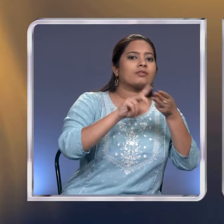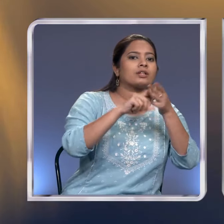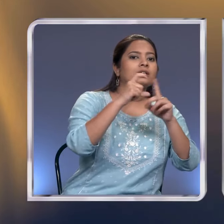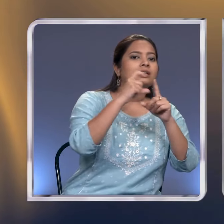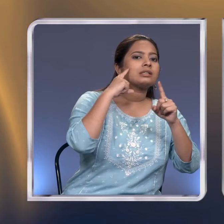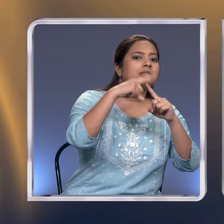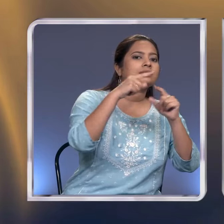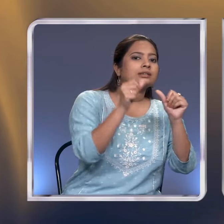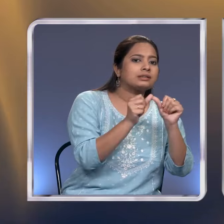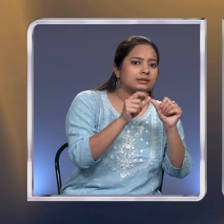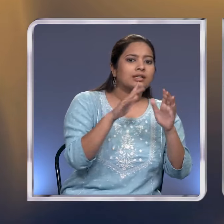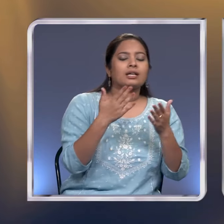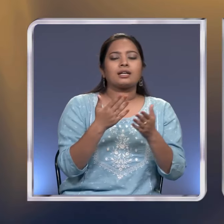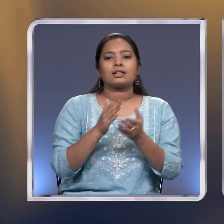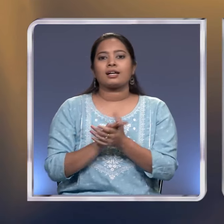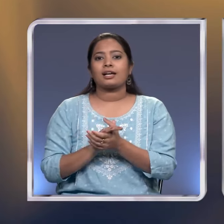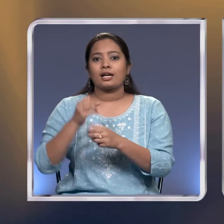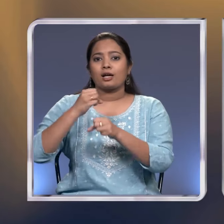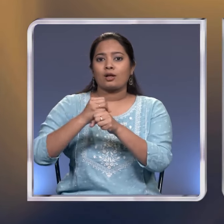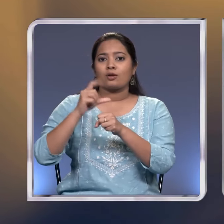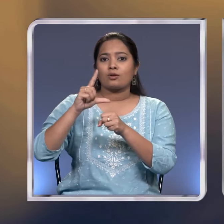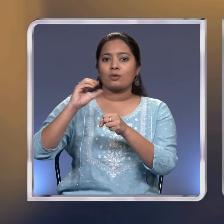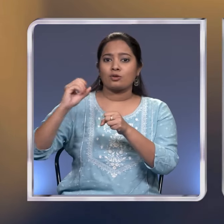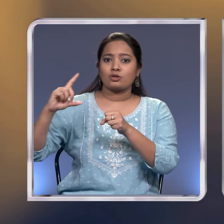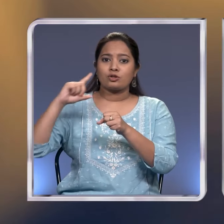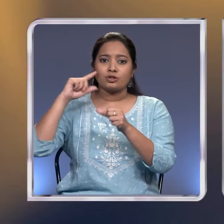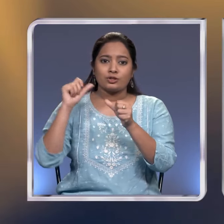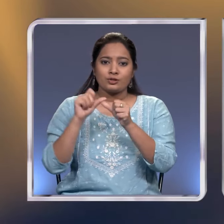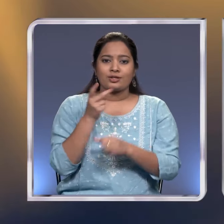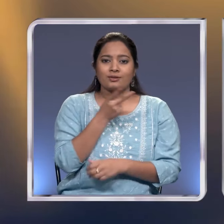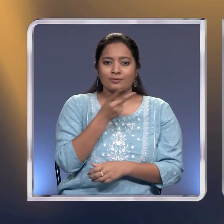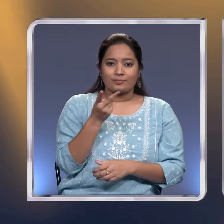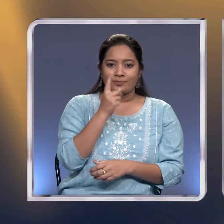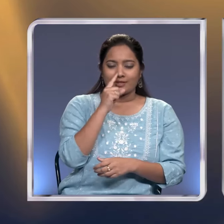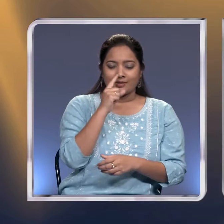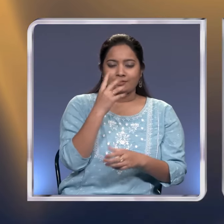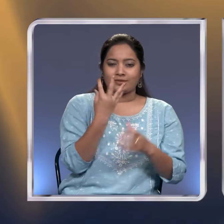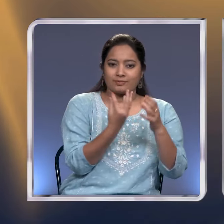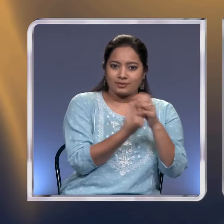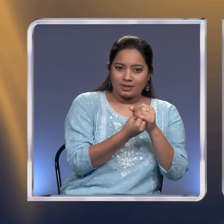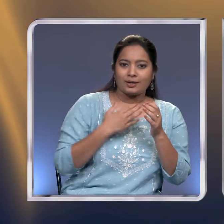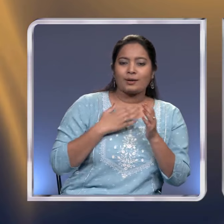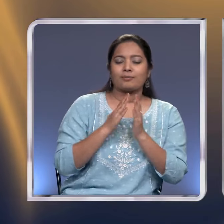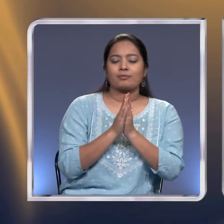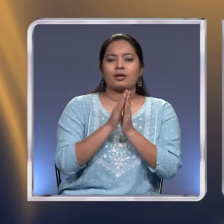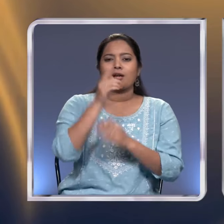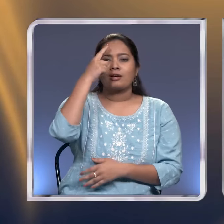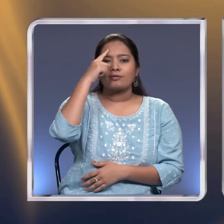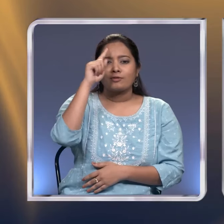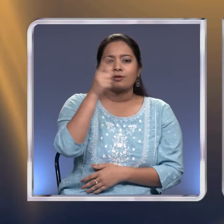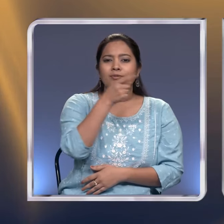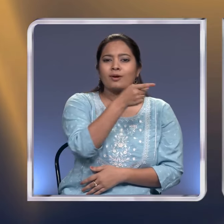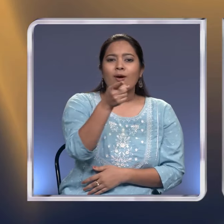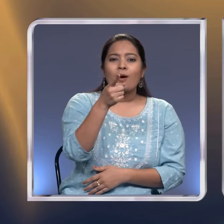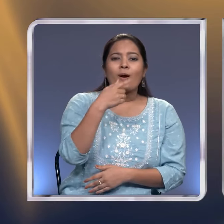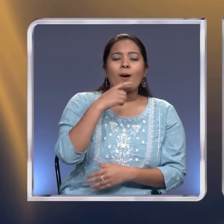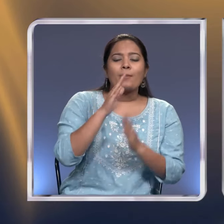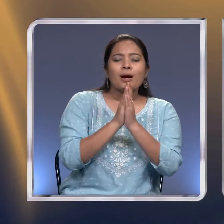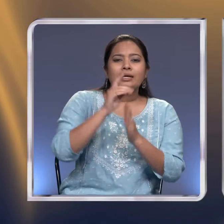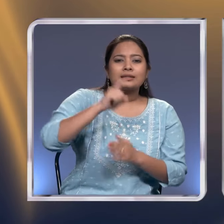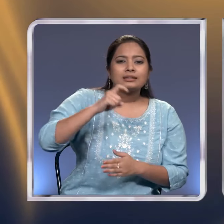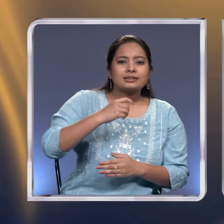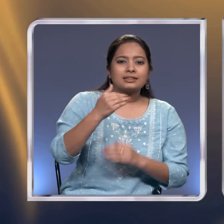साथ, जो आपके बच्चों के उज्जवल भविष्य के लिए प्रार्थना कर रही हैं और आपकी जो रिक्वेस्ट आई हैं उनके लिए प्रार्थना कर